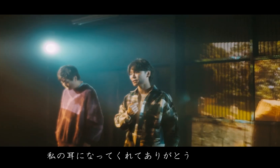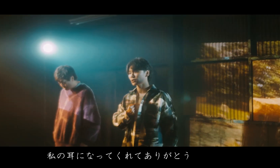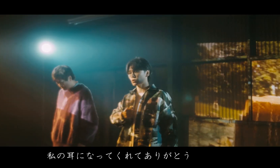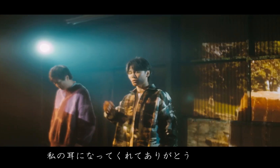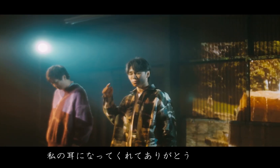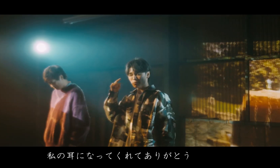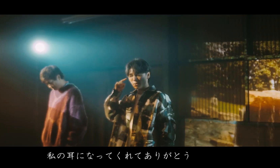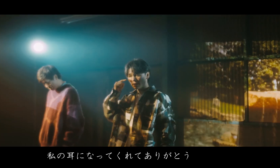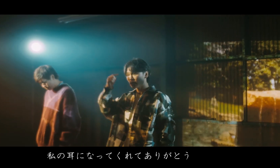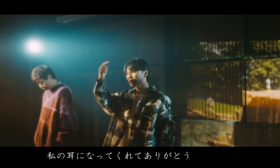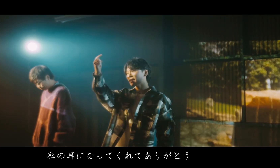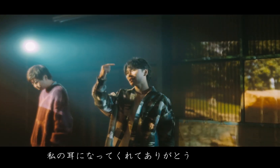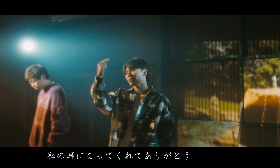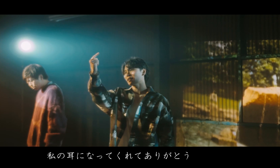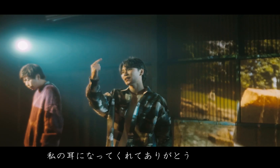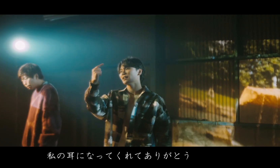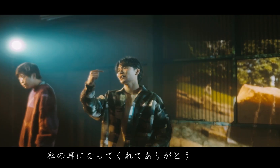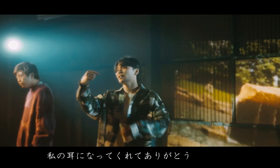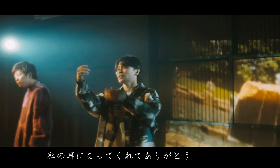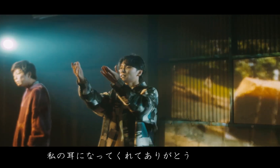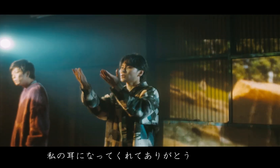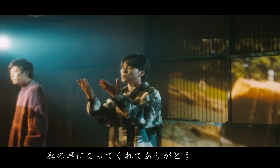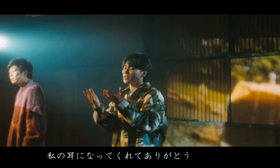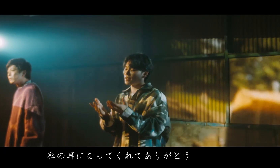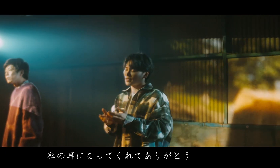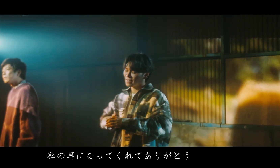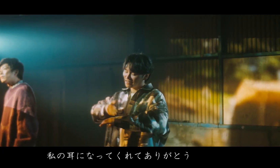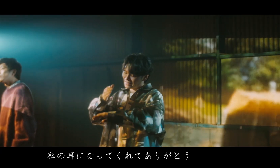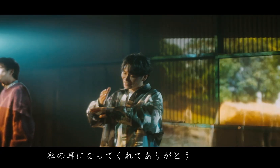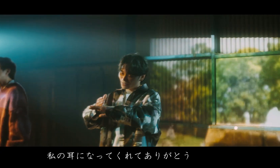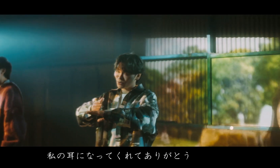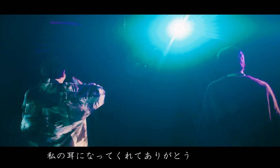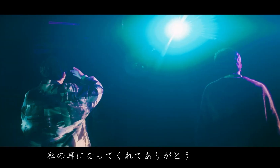私の耳になってくれてありがとう。